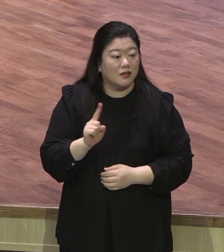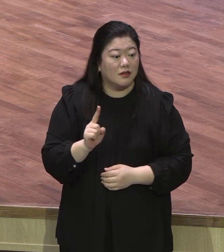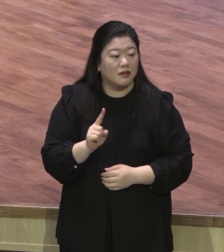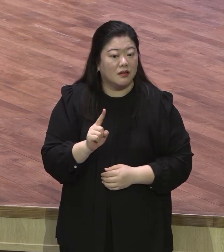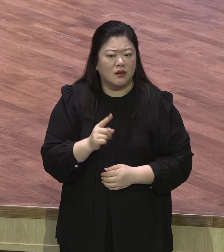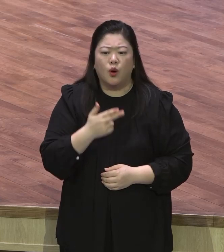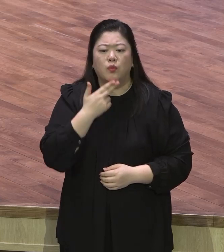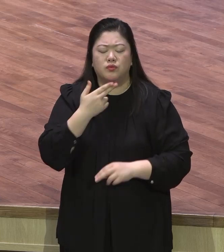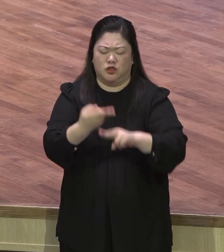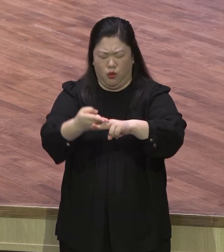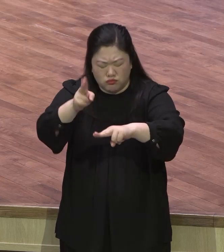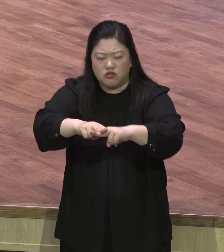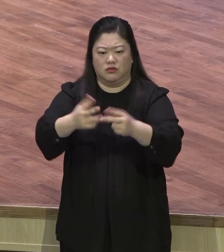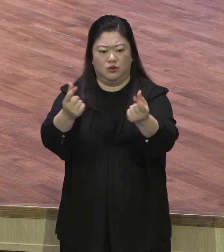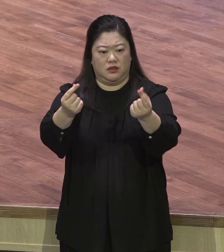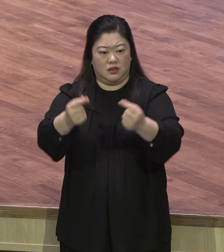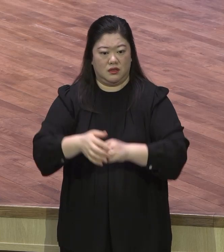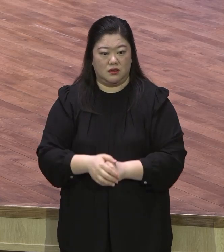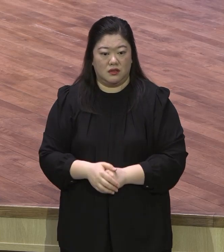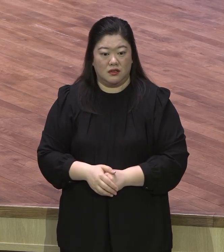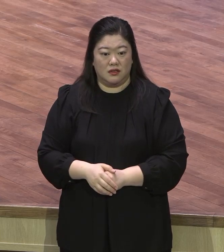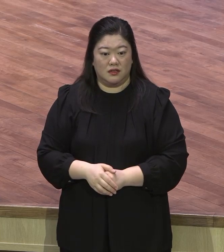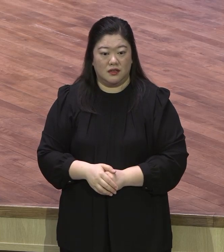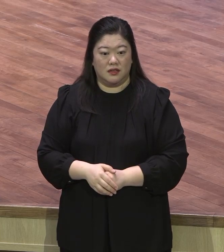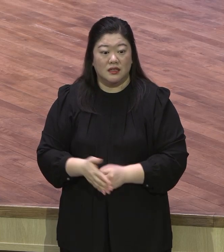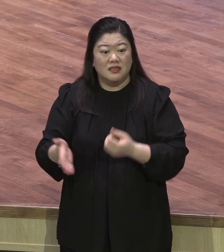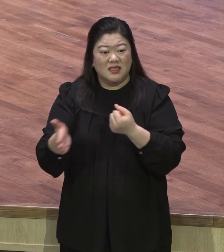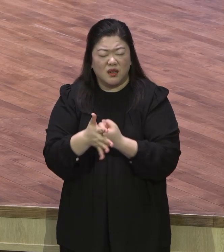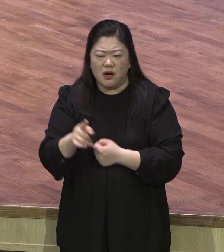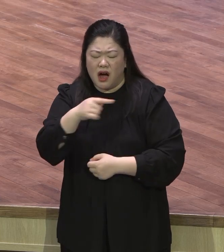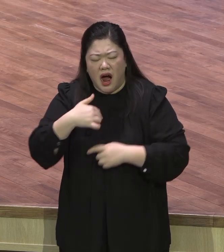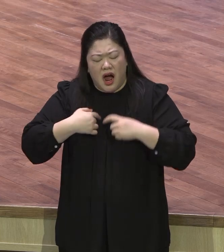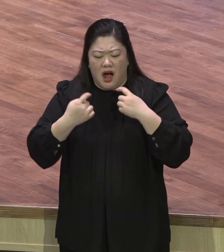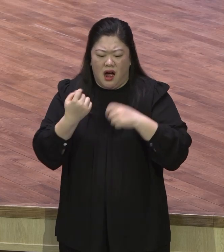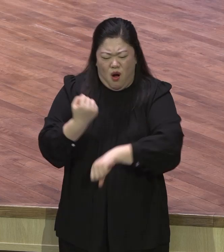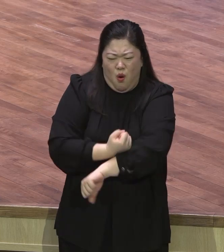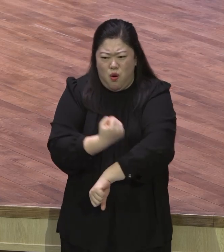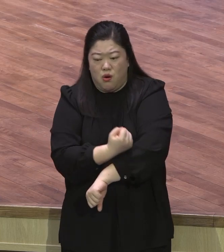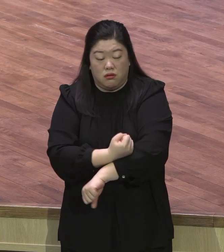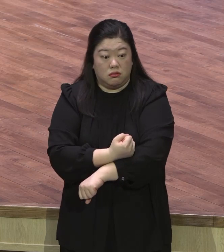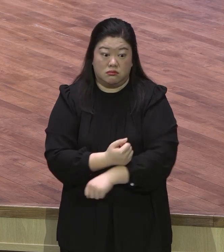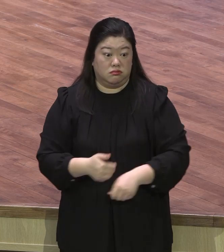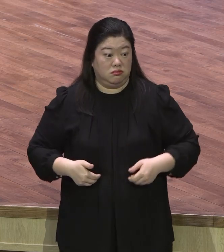내가 남들보다 좀 깨끗하게 살았어요. 아니에요. 그 놈이에요. 더